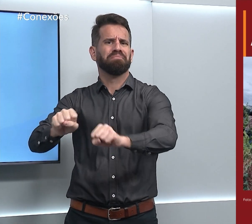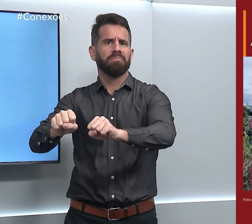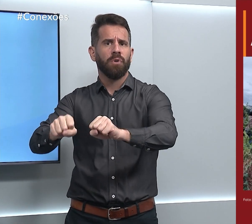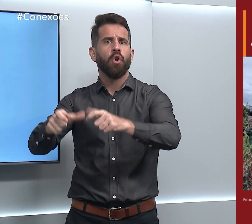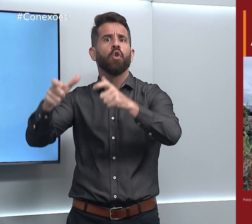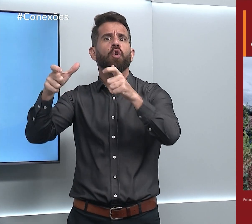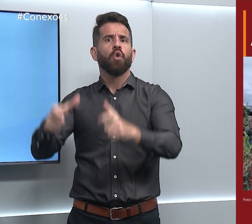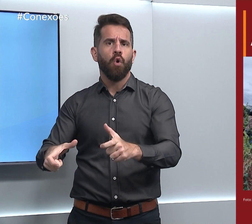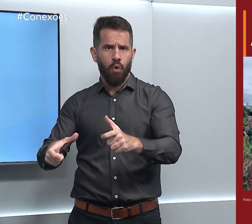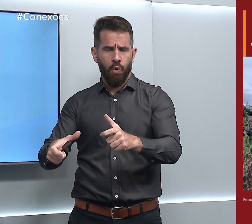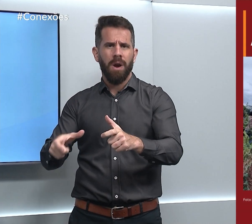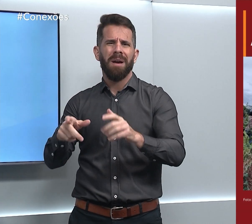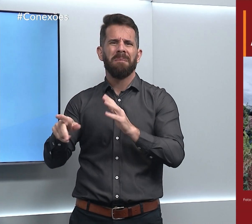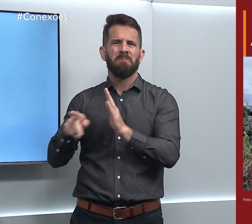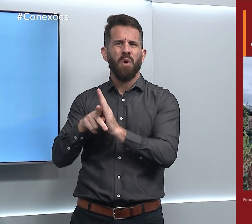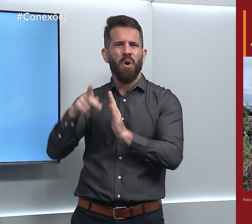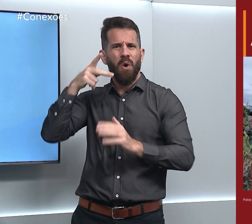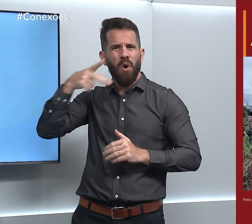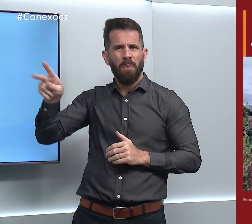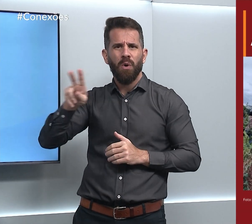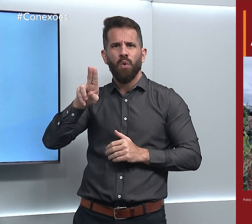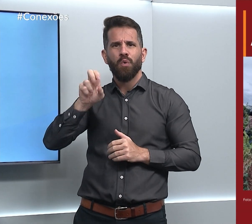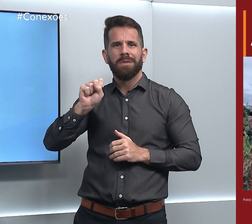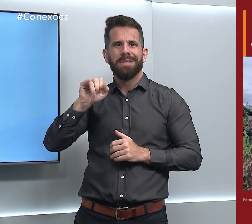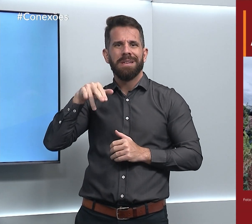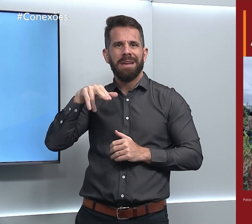da usina CBB, em Vila Boa de